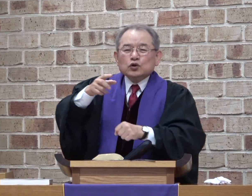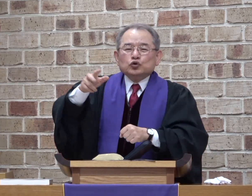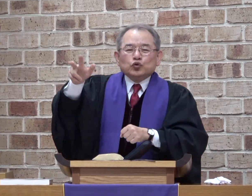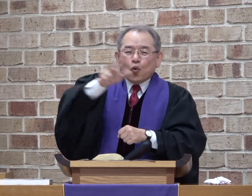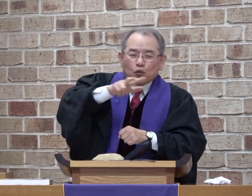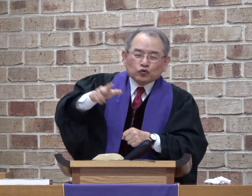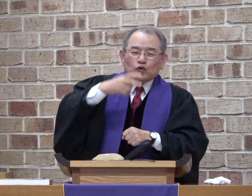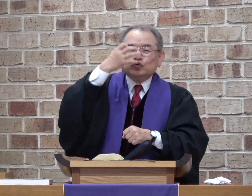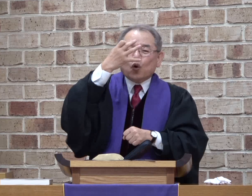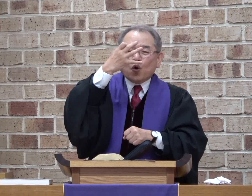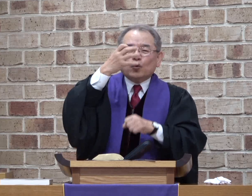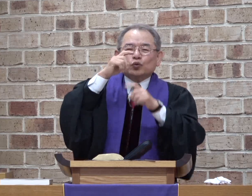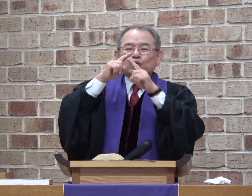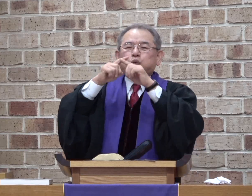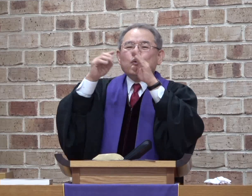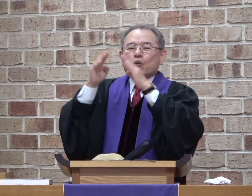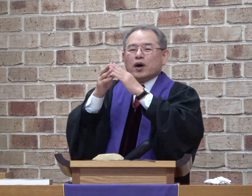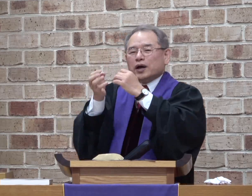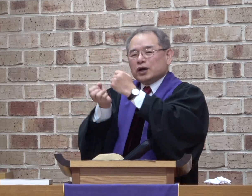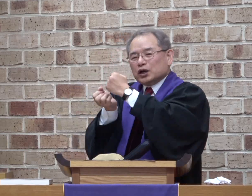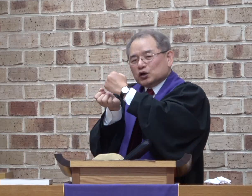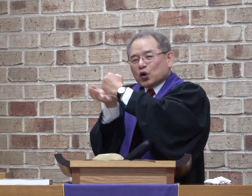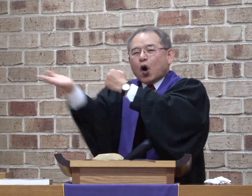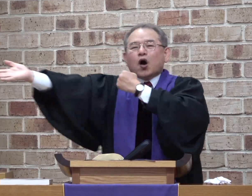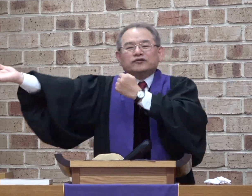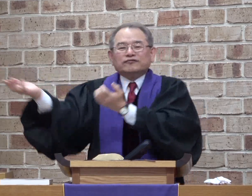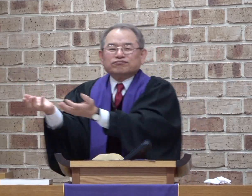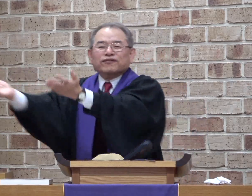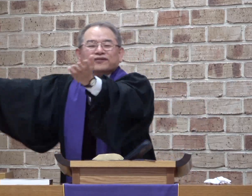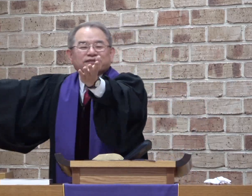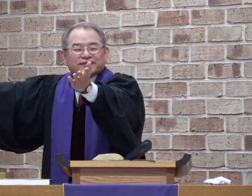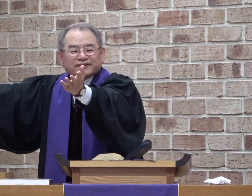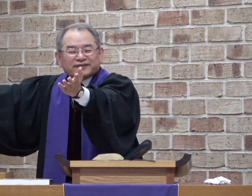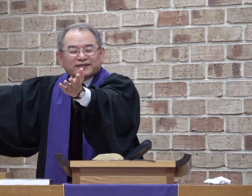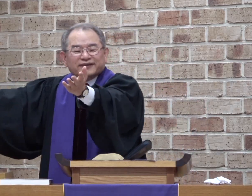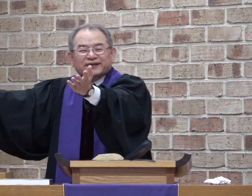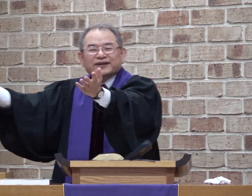그리하여 전국에 14개의 교회가 세워졌습니다.